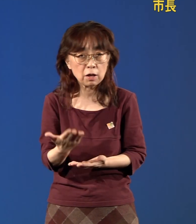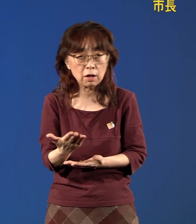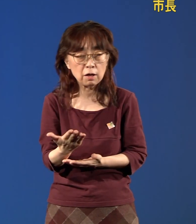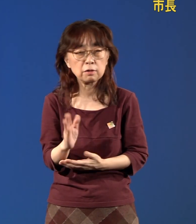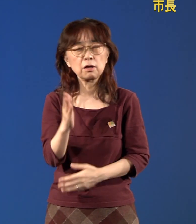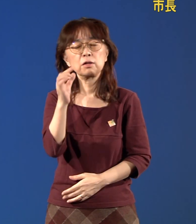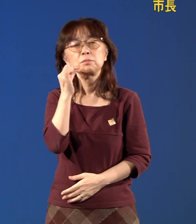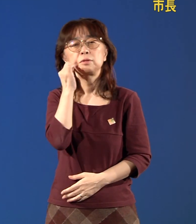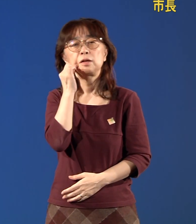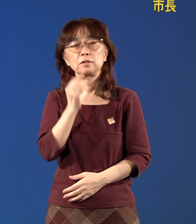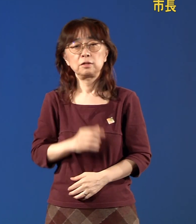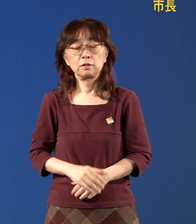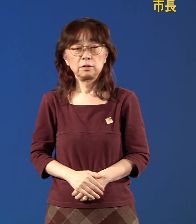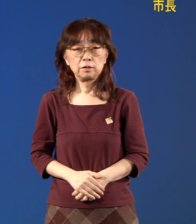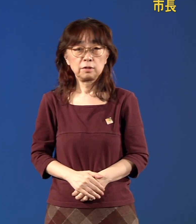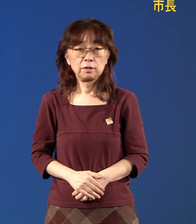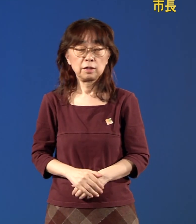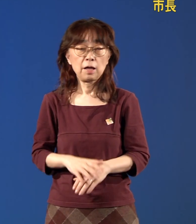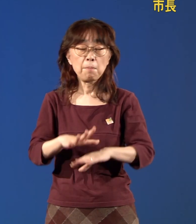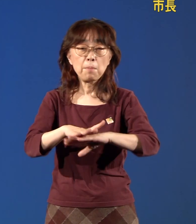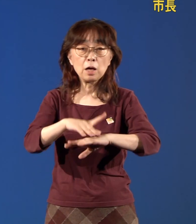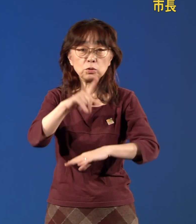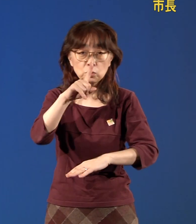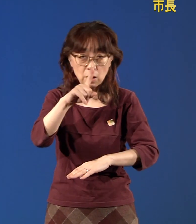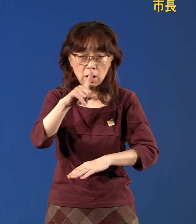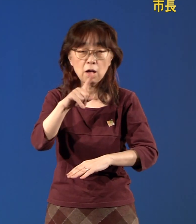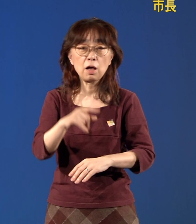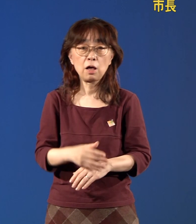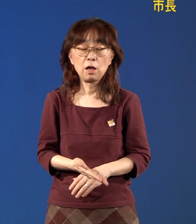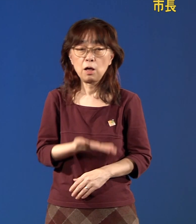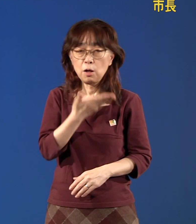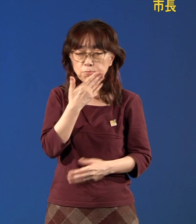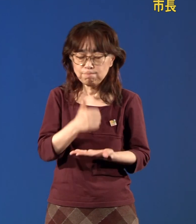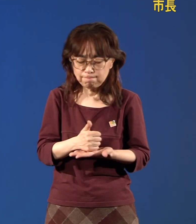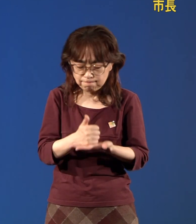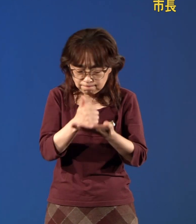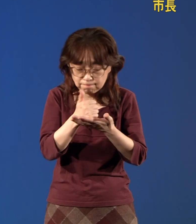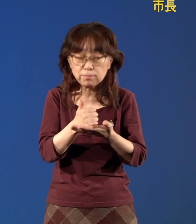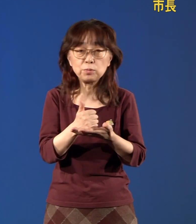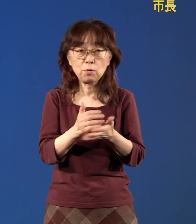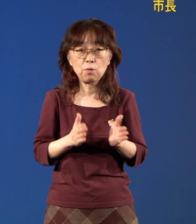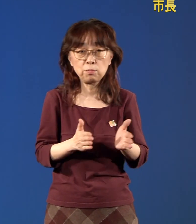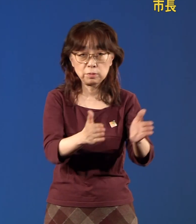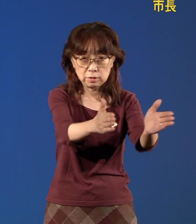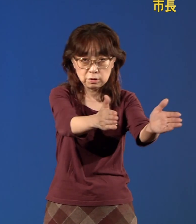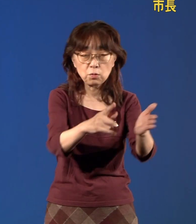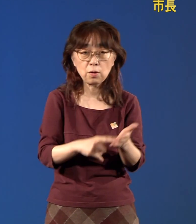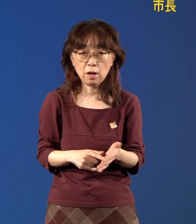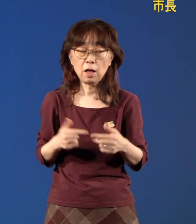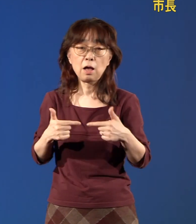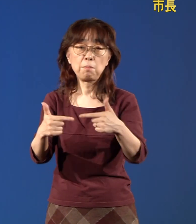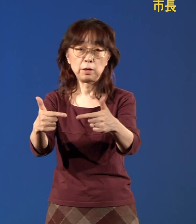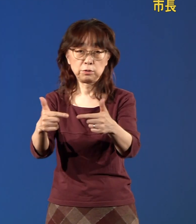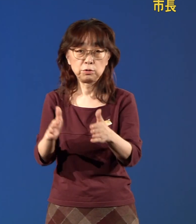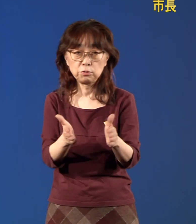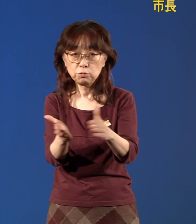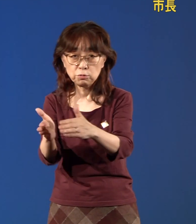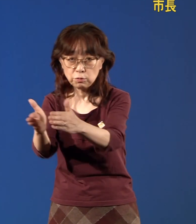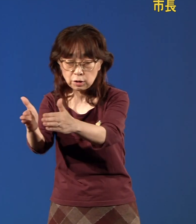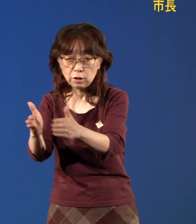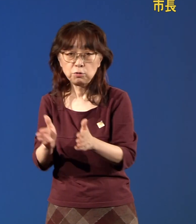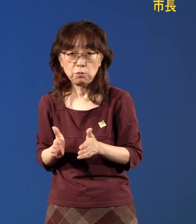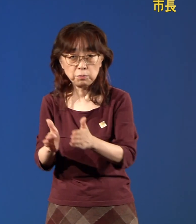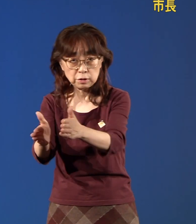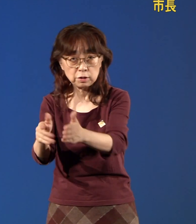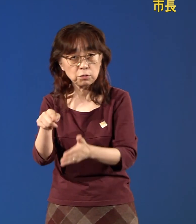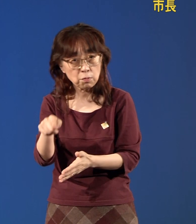います。で、まずはその主要幹線であるとか、バス路線であるとか、それから来週